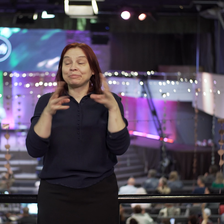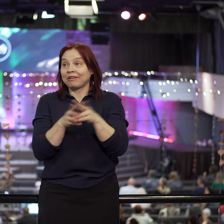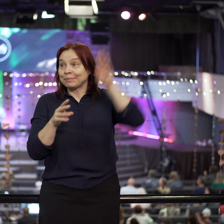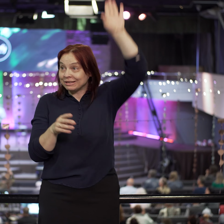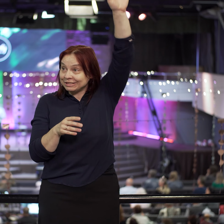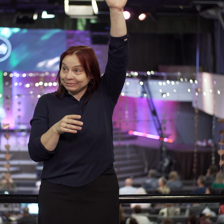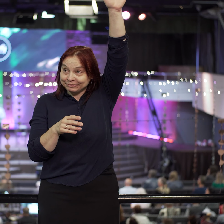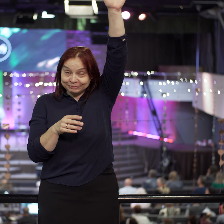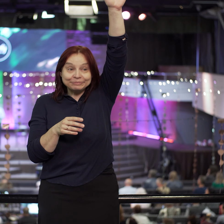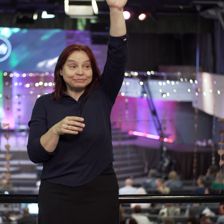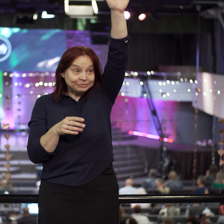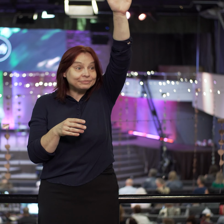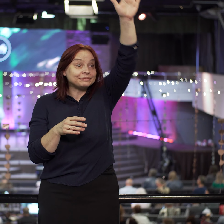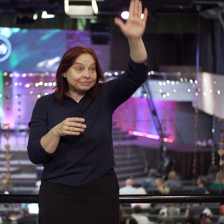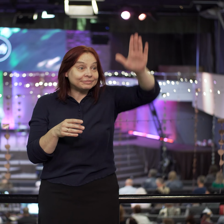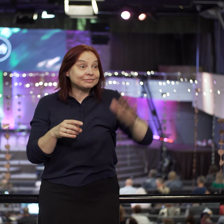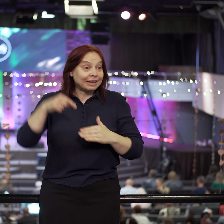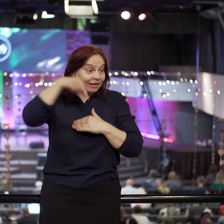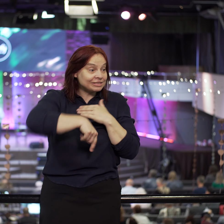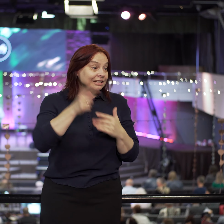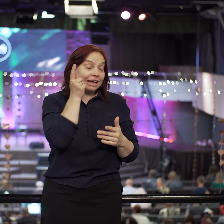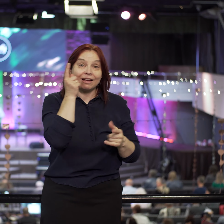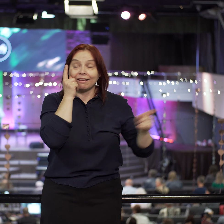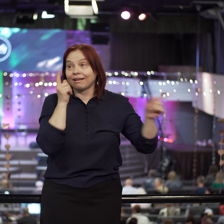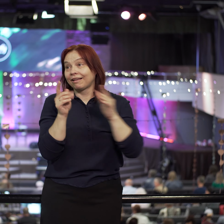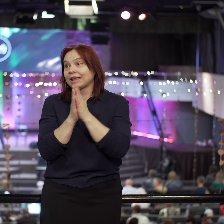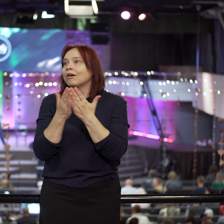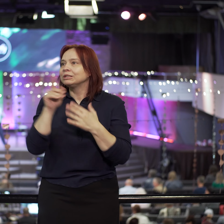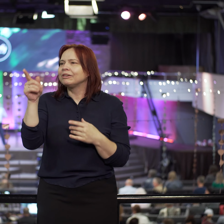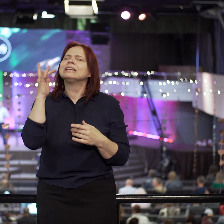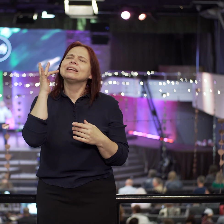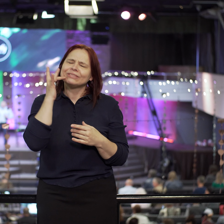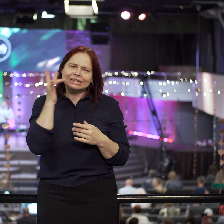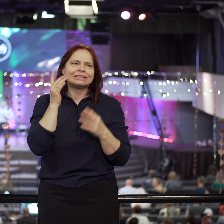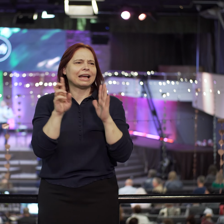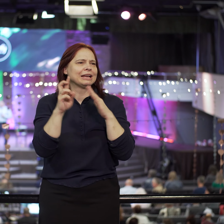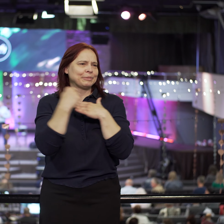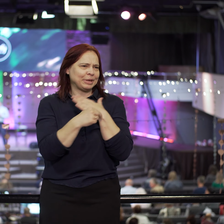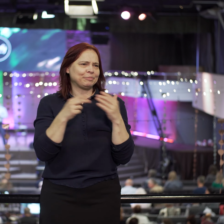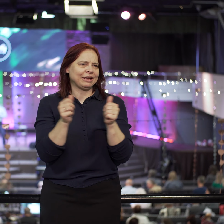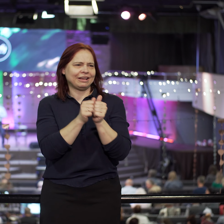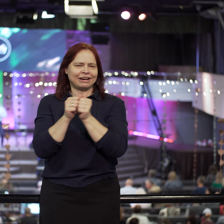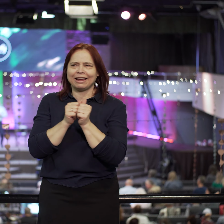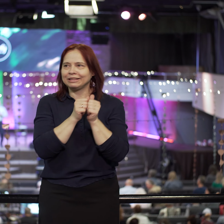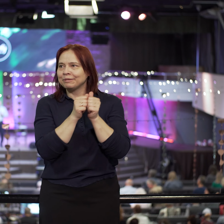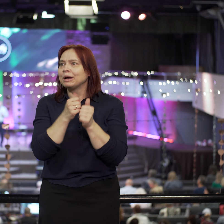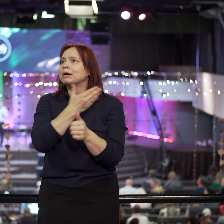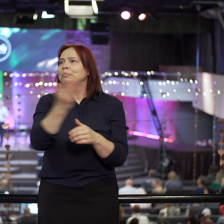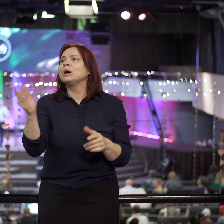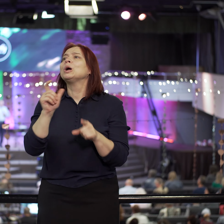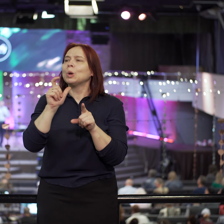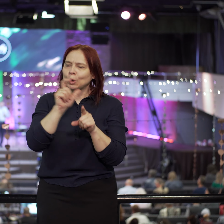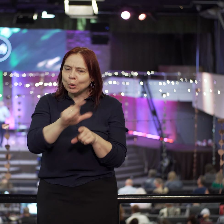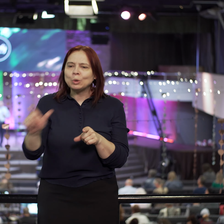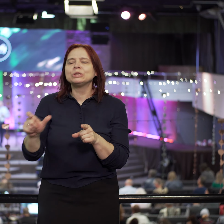Вау! Слава Богу, это настоящая церковь. Это наша с тобой идентификация. Мы люди